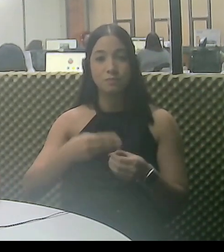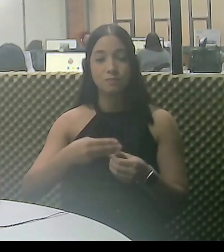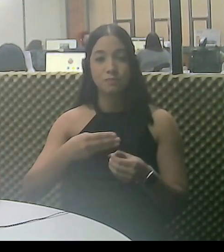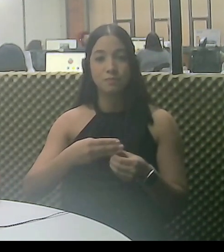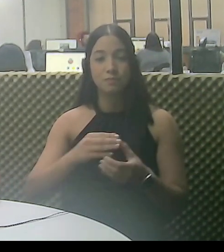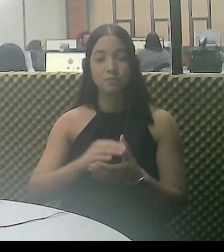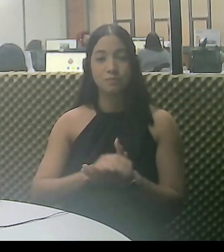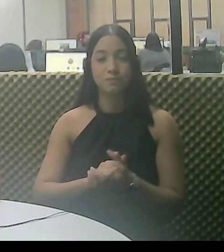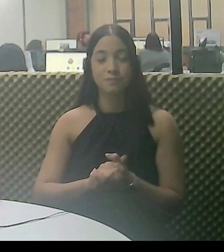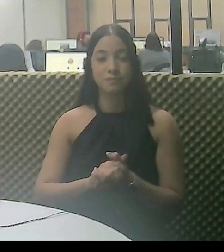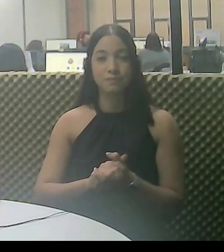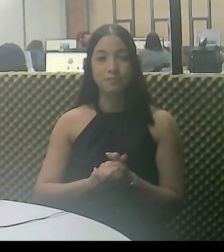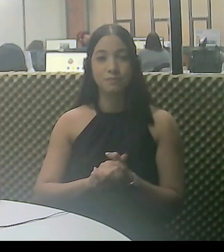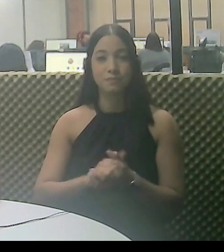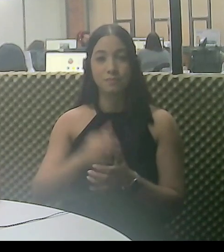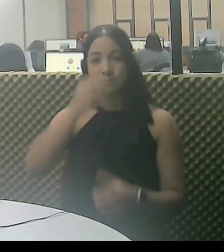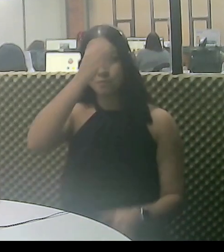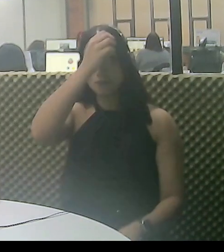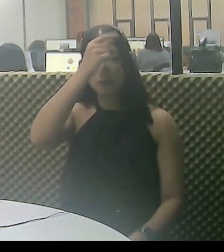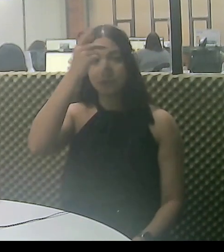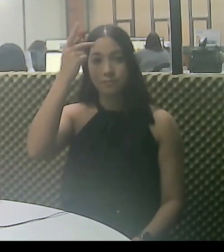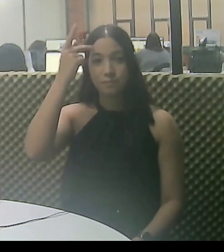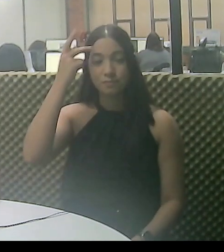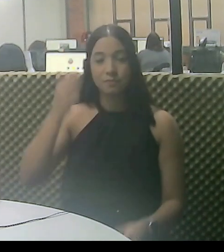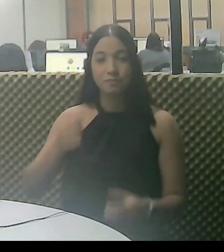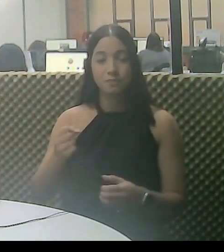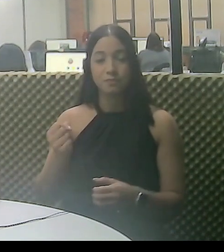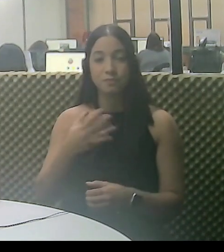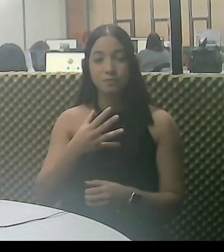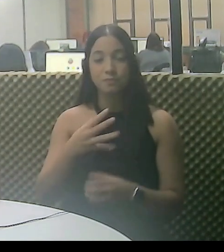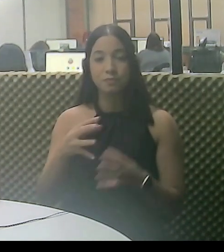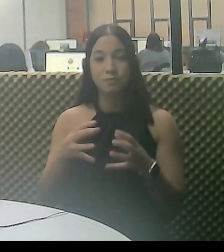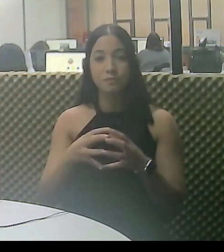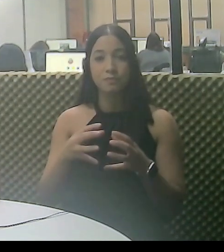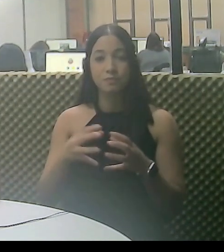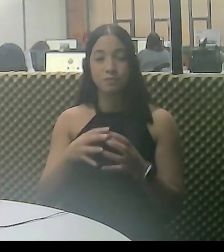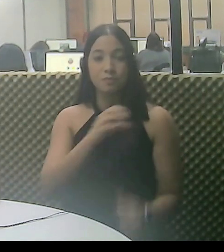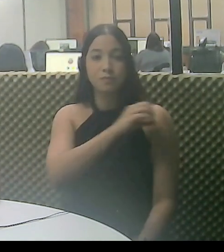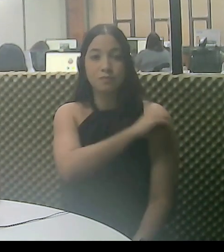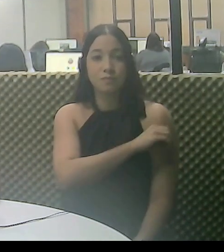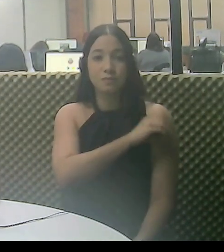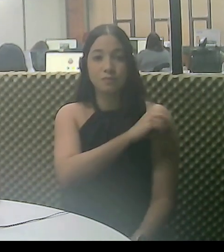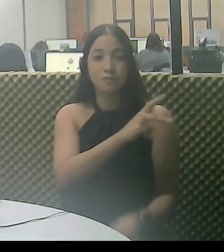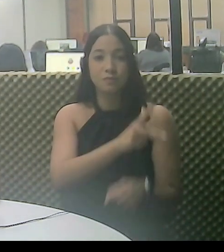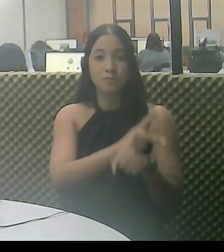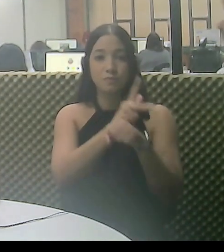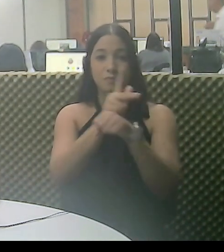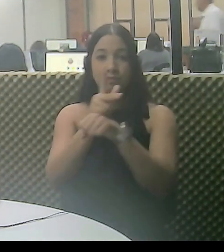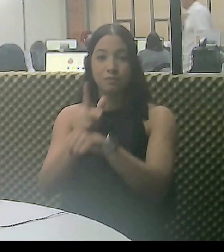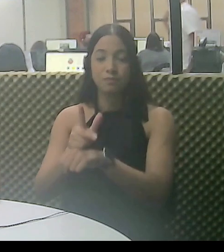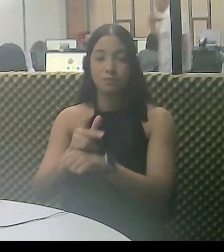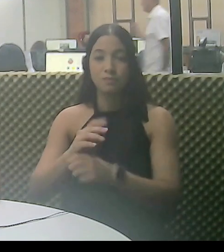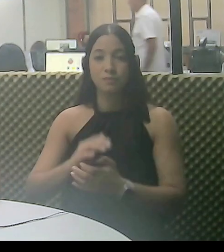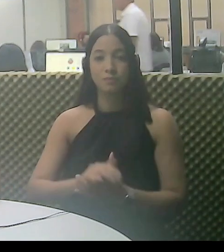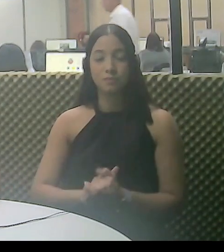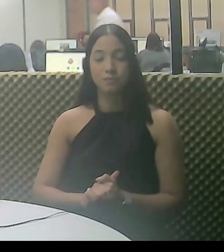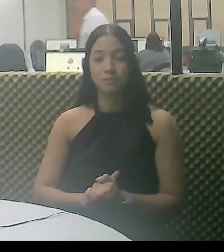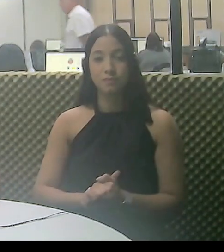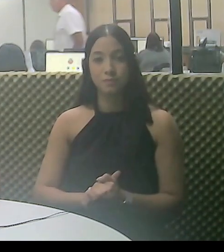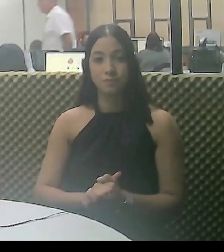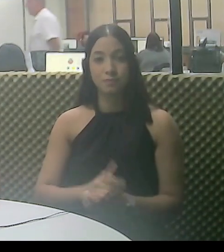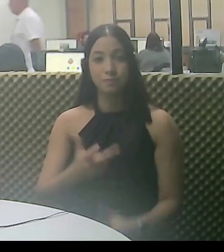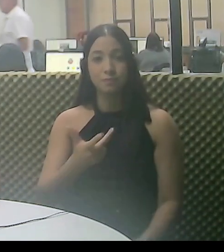municipais. Prefeitura abre novas turmas para oficinas de produção audiovisual. E